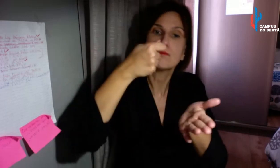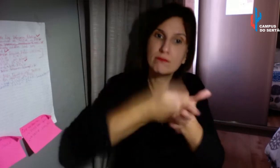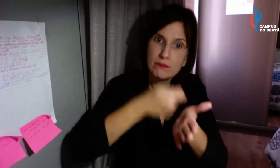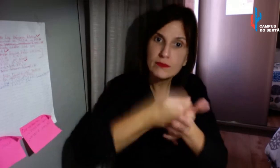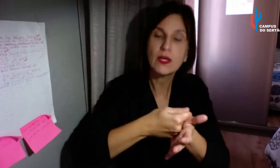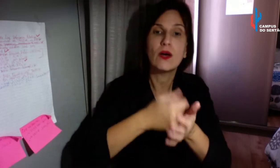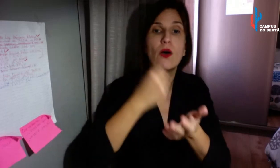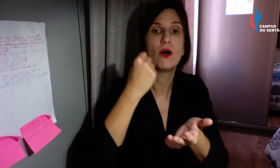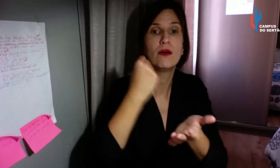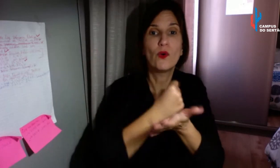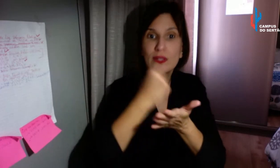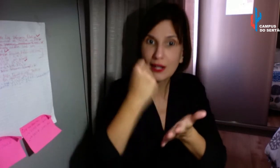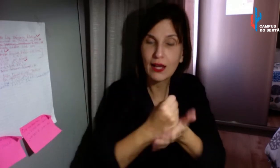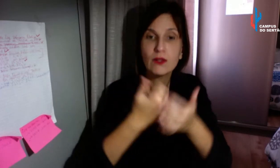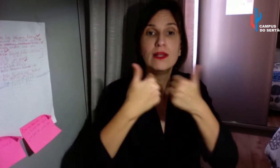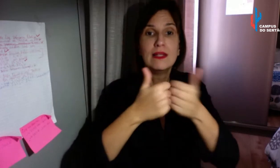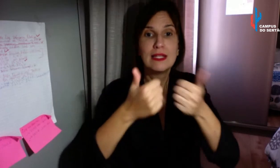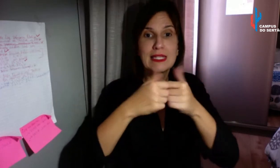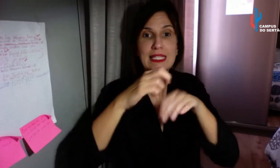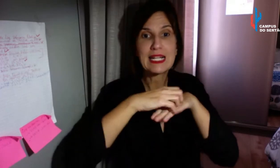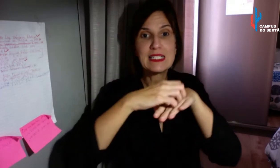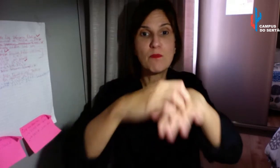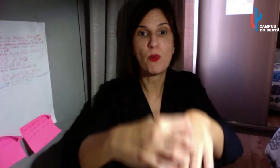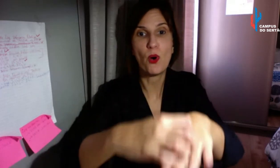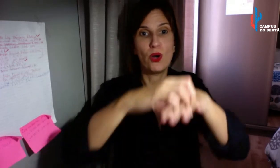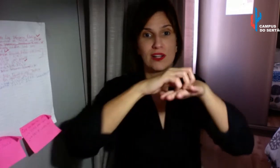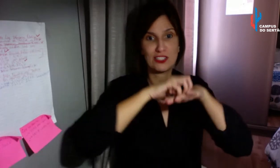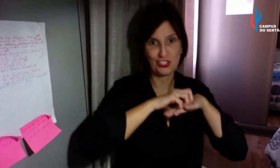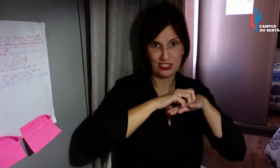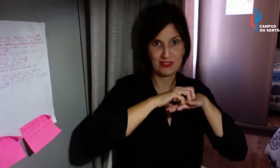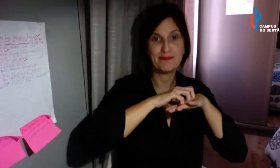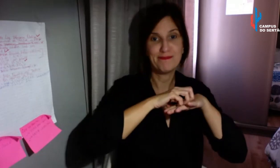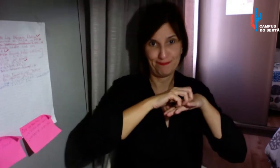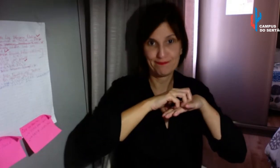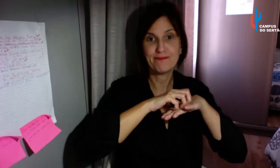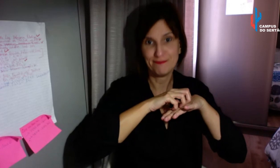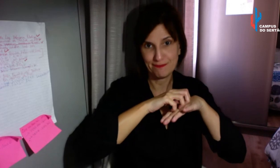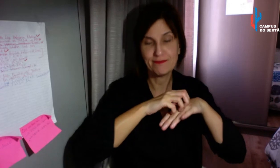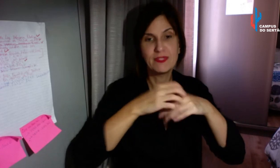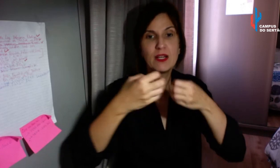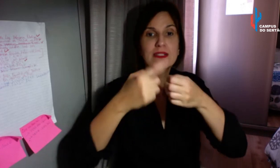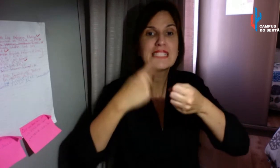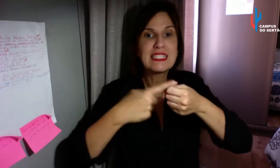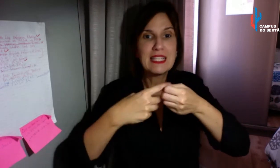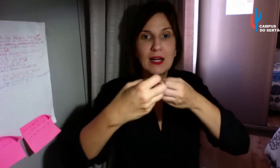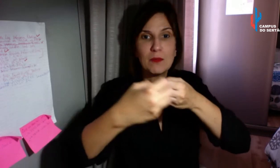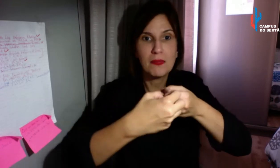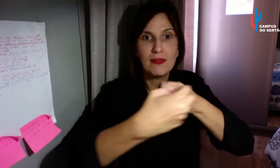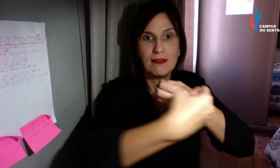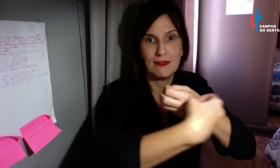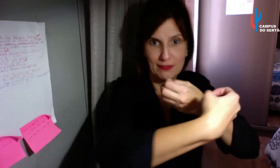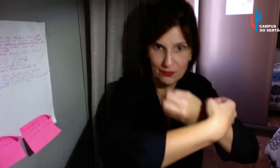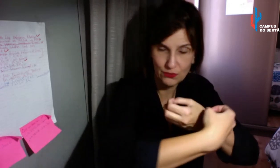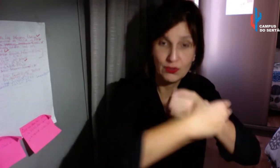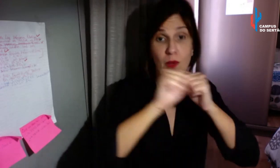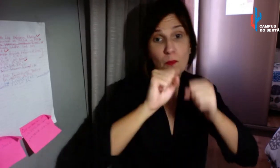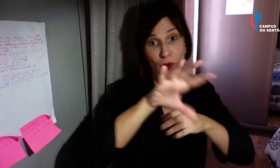alunos surdos, as prefeituras ou estados possam contratar o transporte para garantia